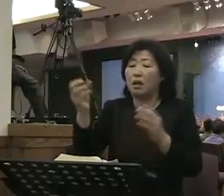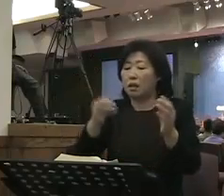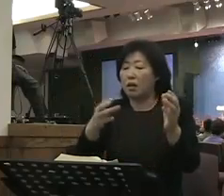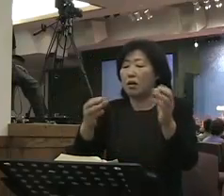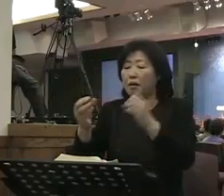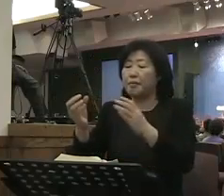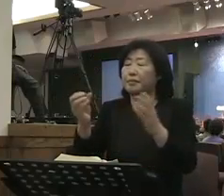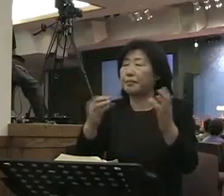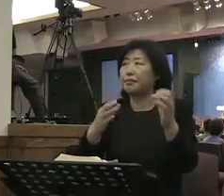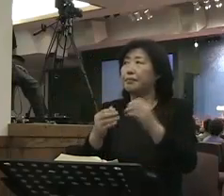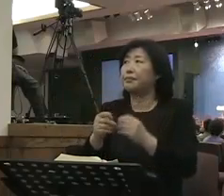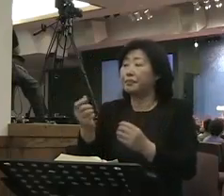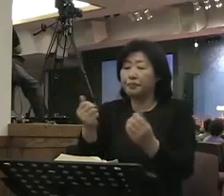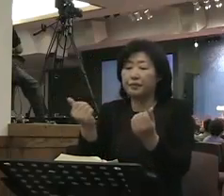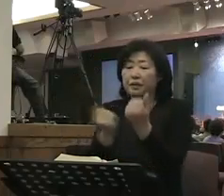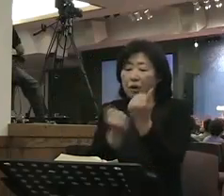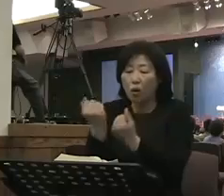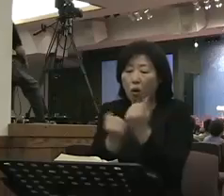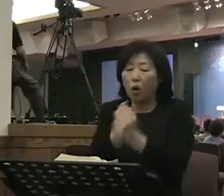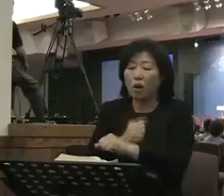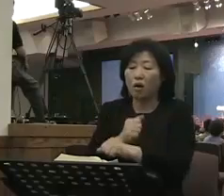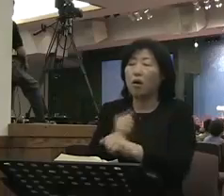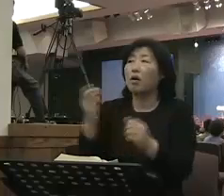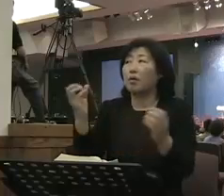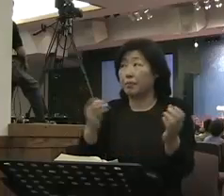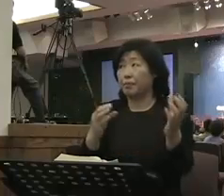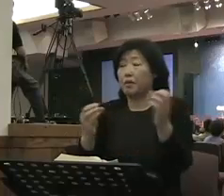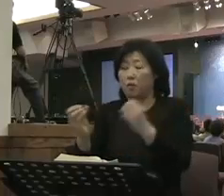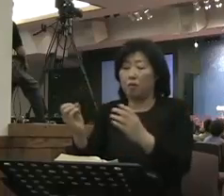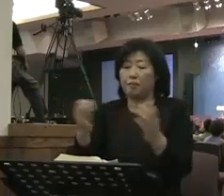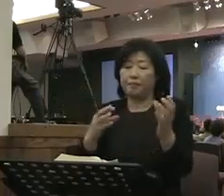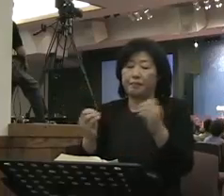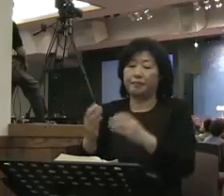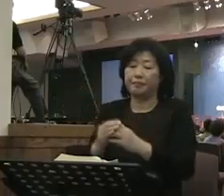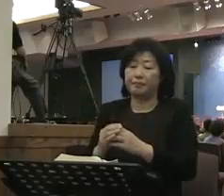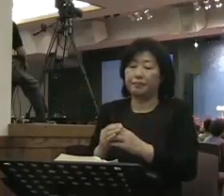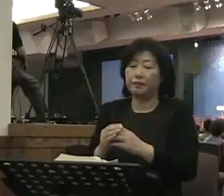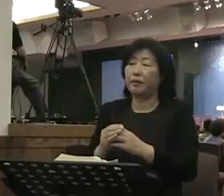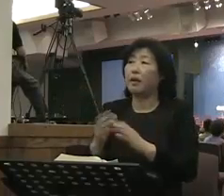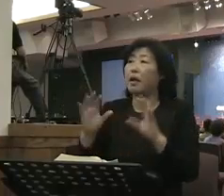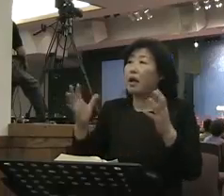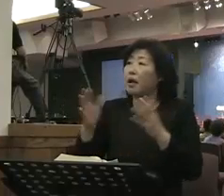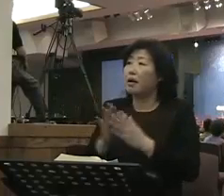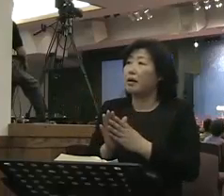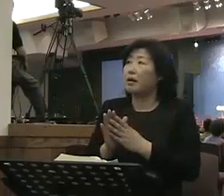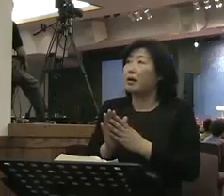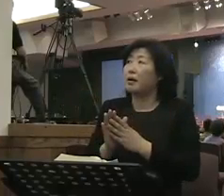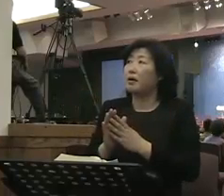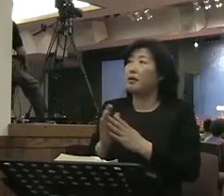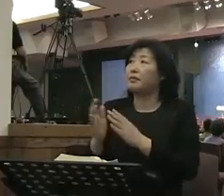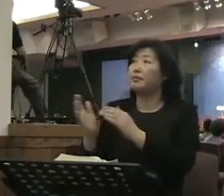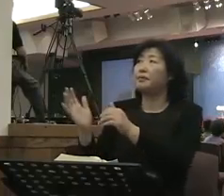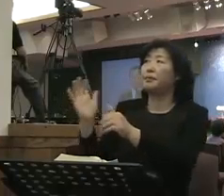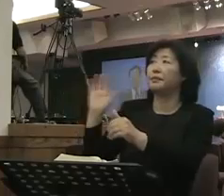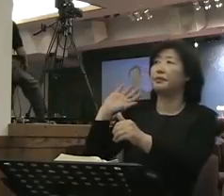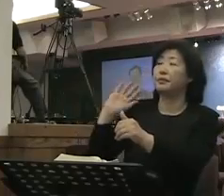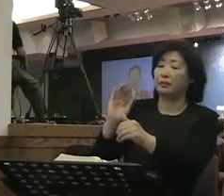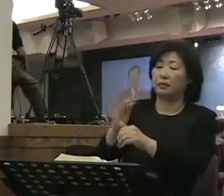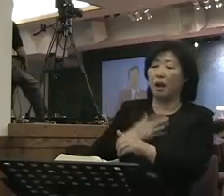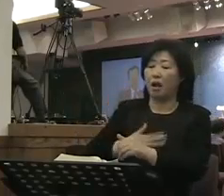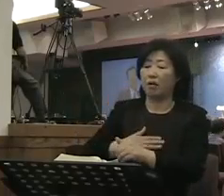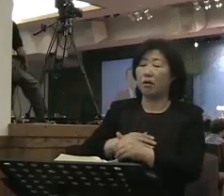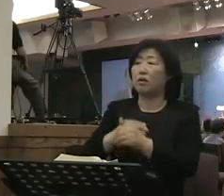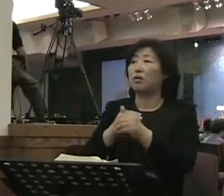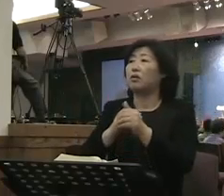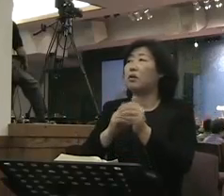어떻게 해서든지 설득하려고 대화를 나누는 가운데 그 아이에 대한 백그라운드가 알려지게 됩니다.